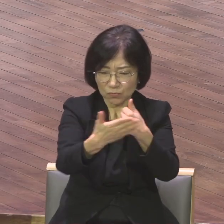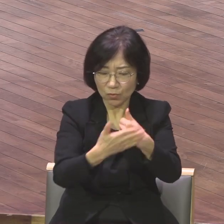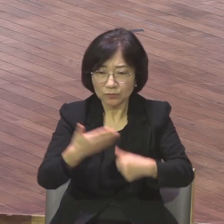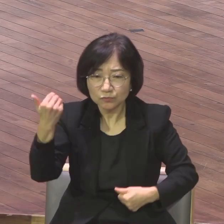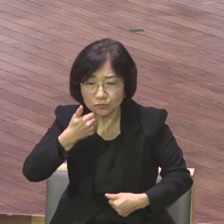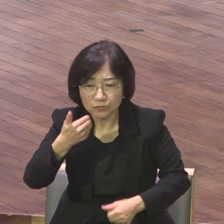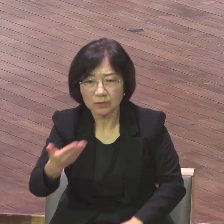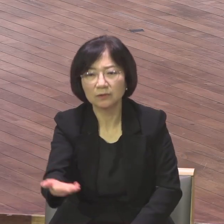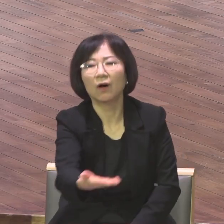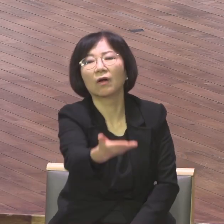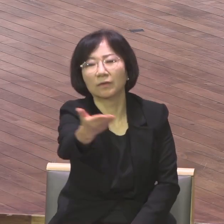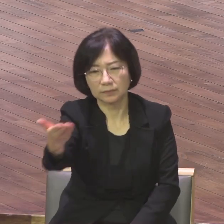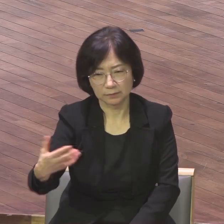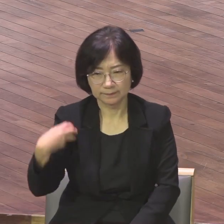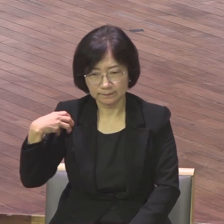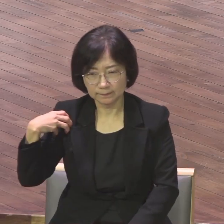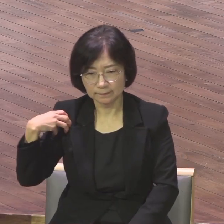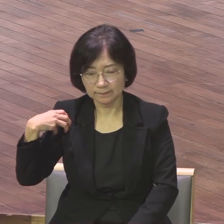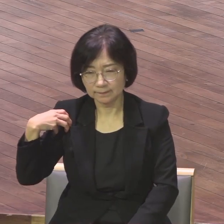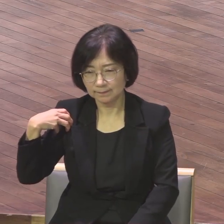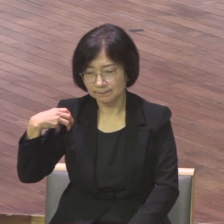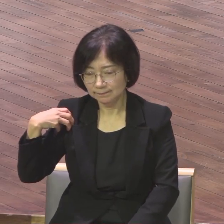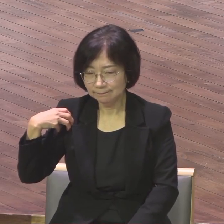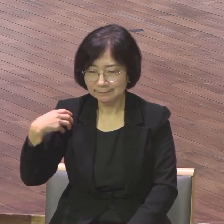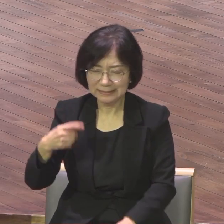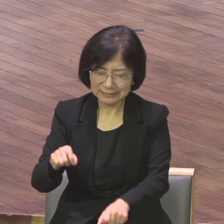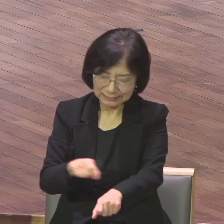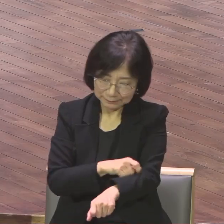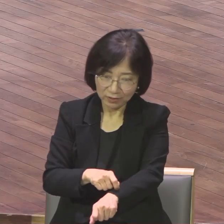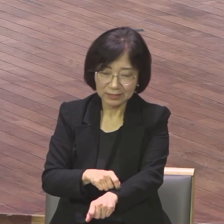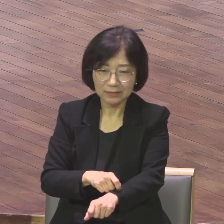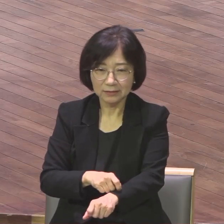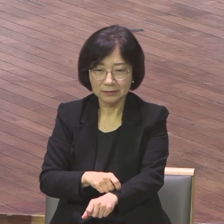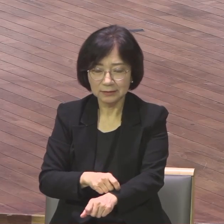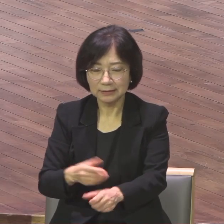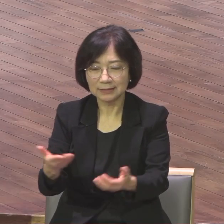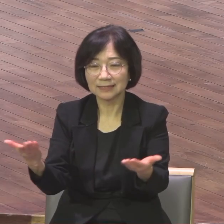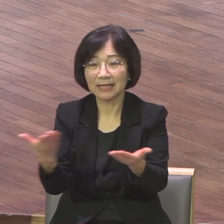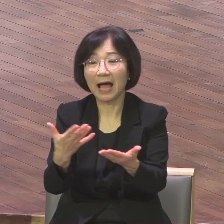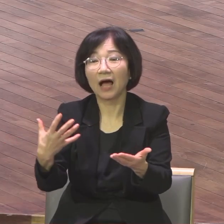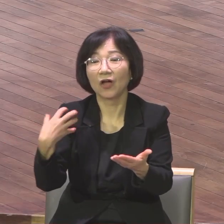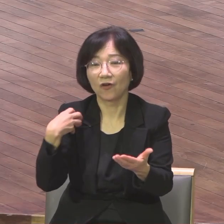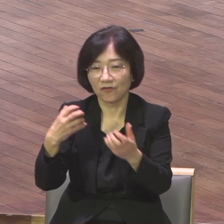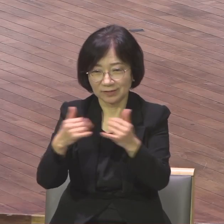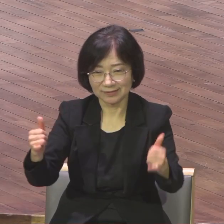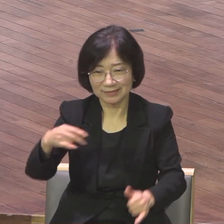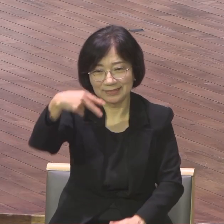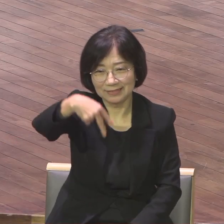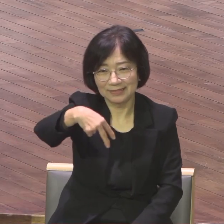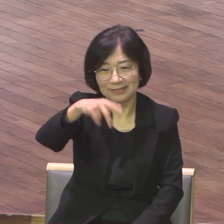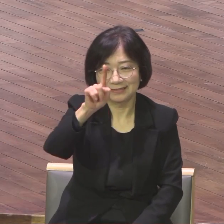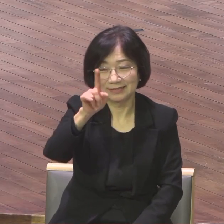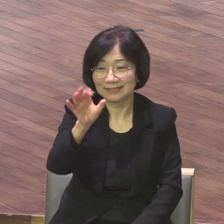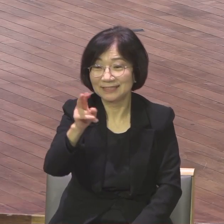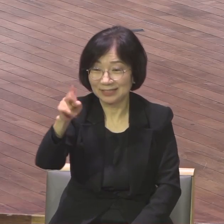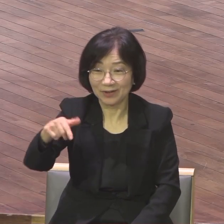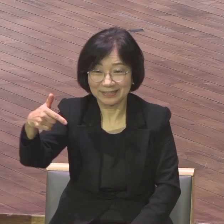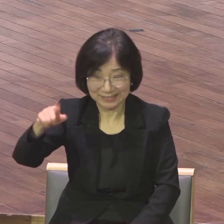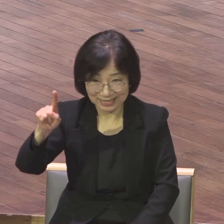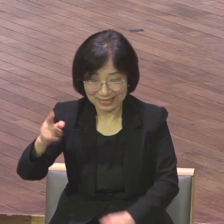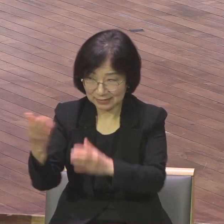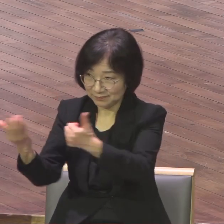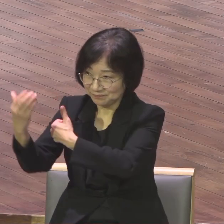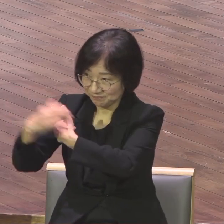하나님의 자녀의 삶이고 특별히 사역자들의 삶이에요. 사역자들 힘주고 치료하고